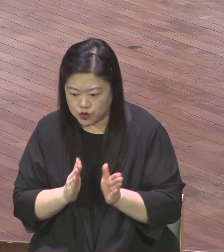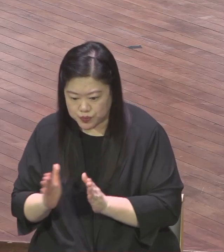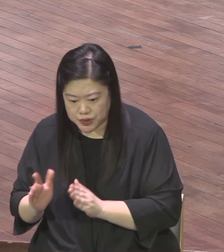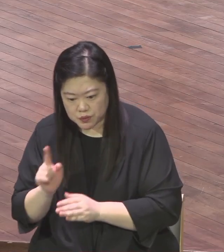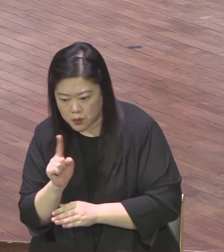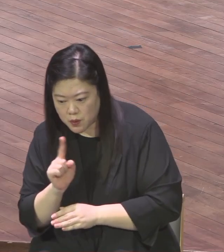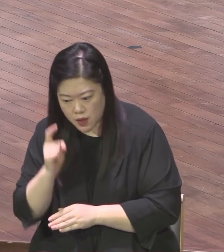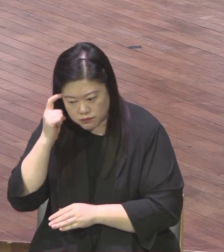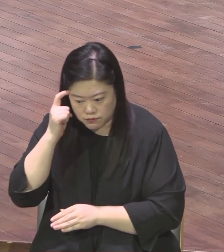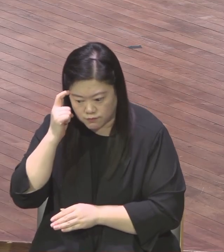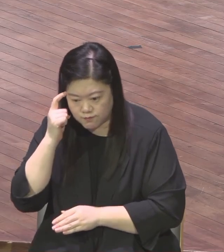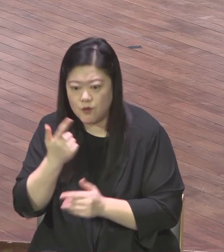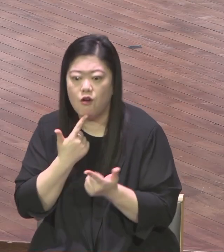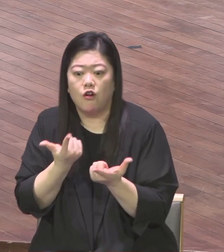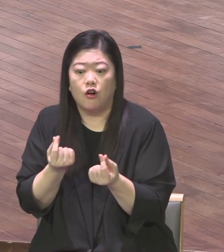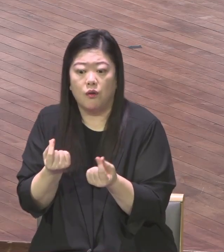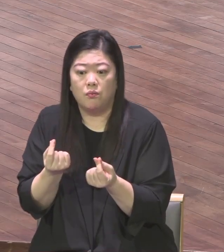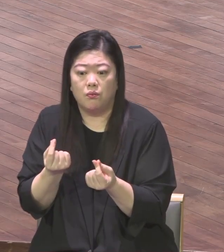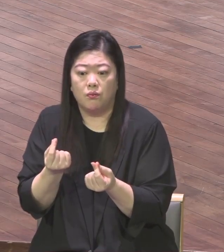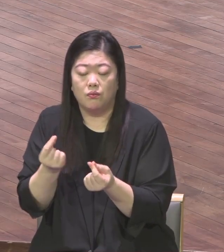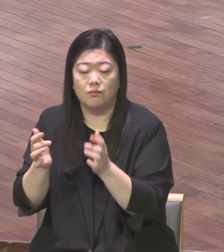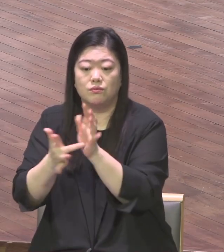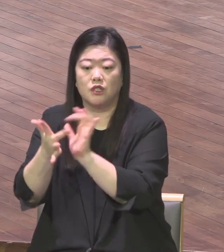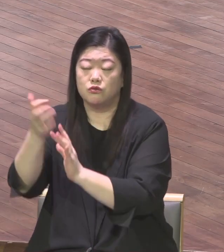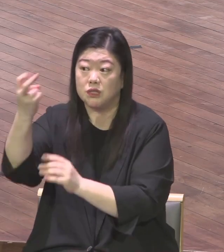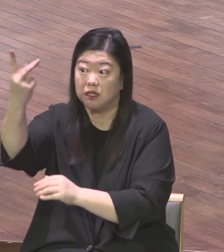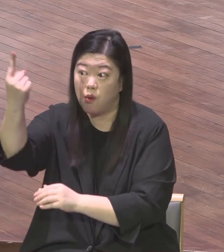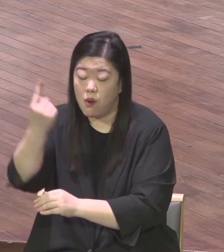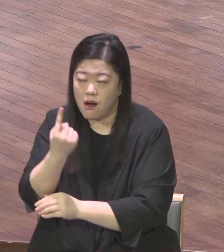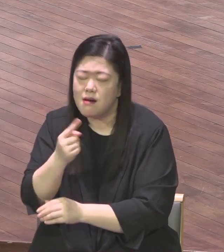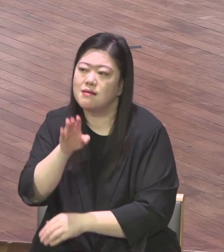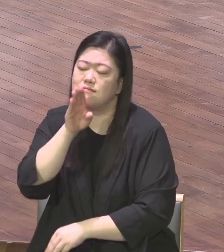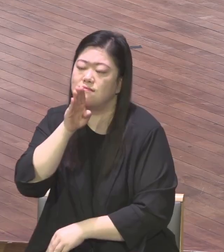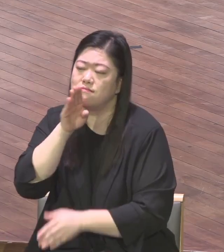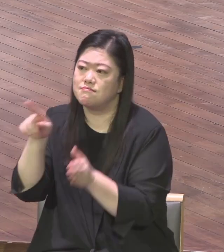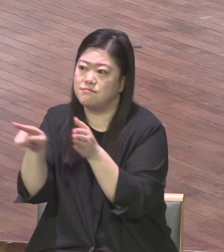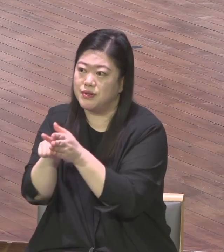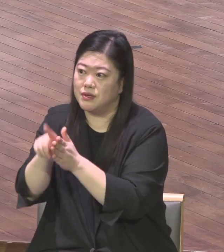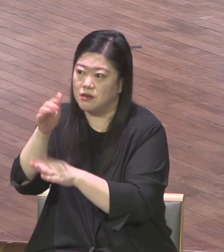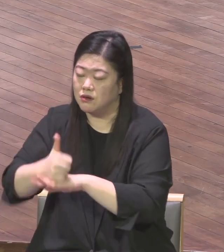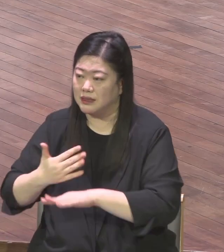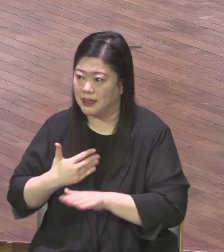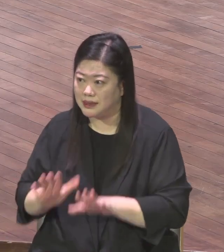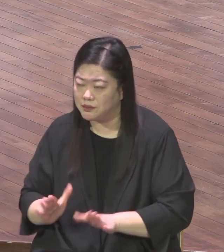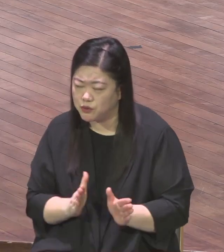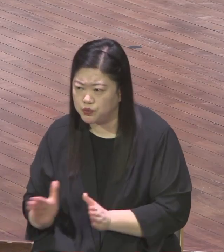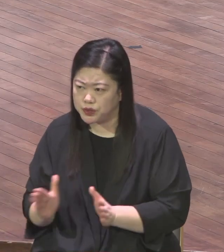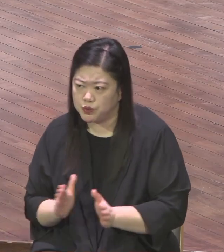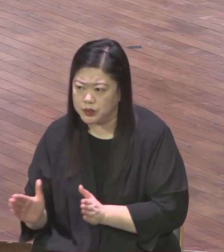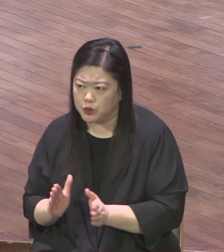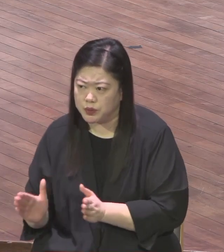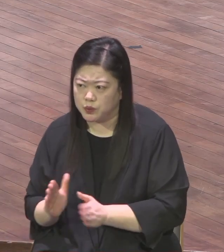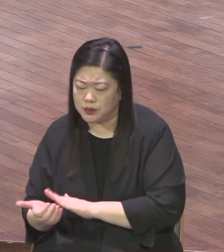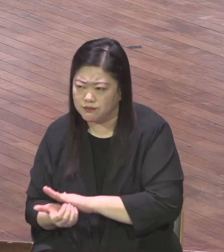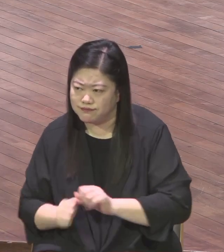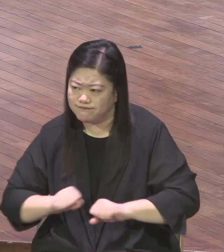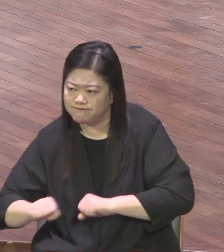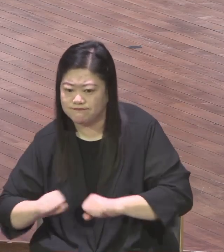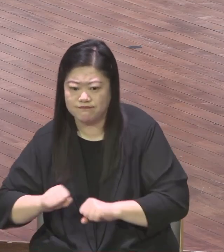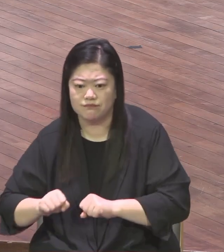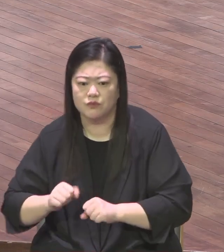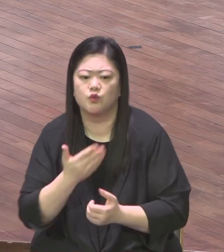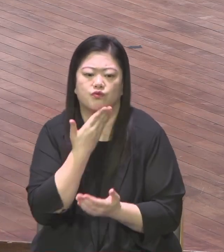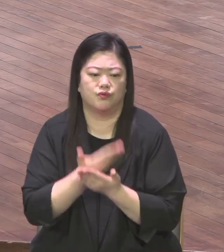나는 시한부 인생이다. 이 의식을 가지고 사는 것이 굉장히 중요합니다. 시한부. 사실